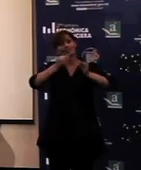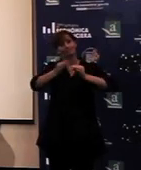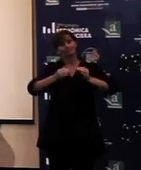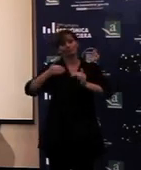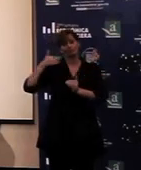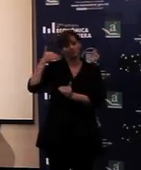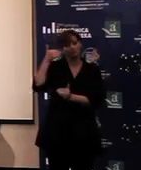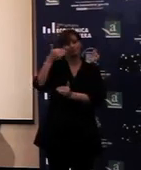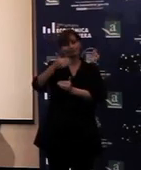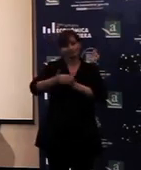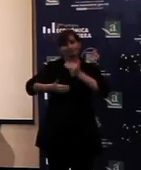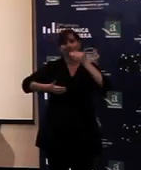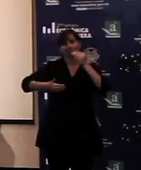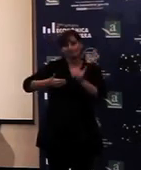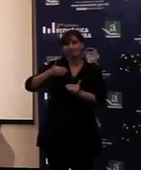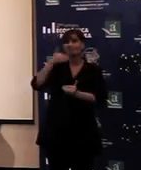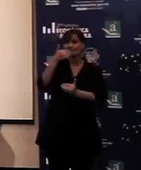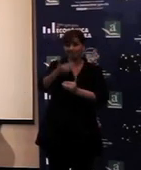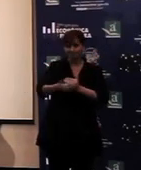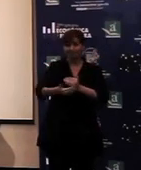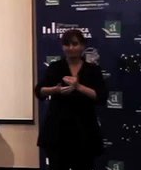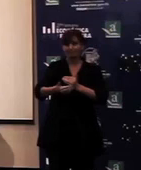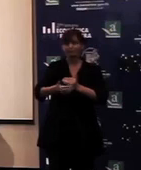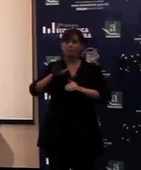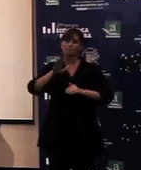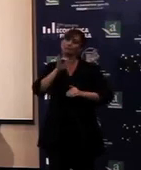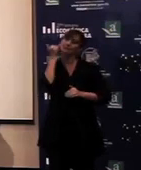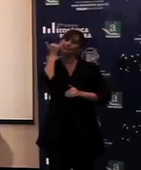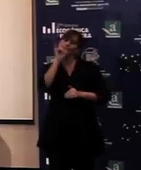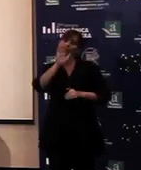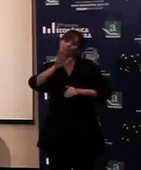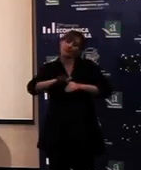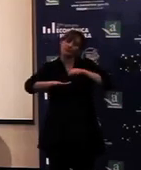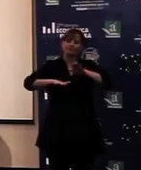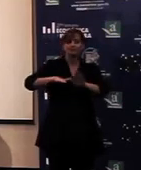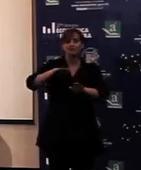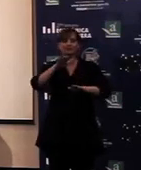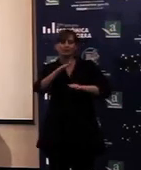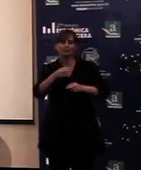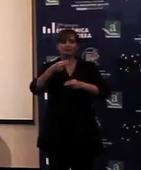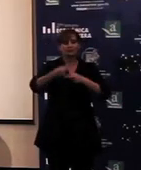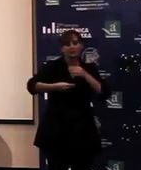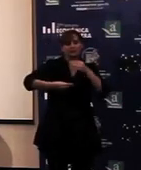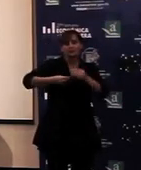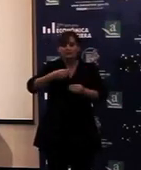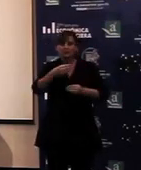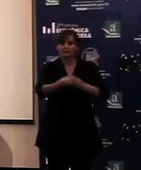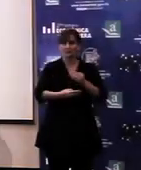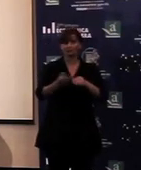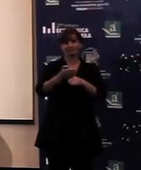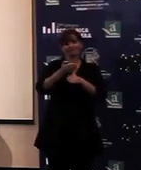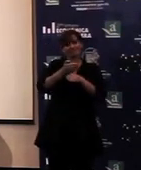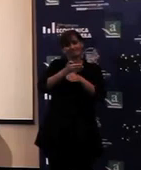que va paso a paso, poco a poco. Y el